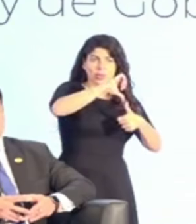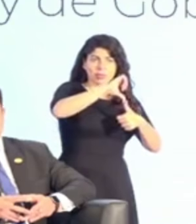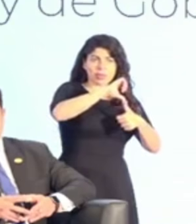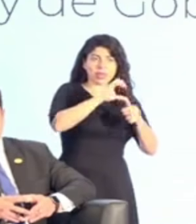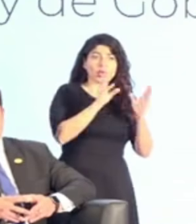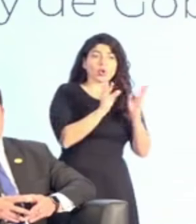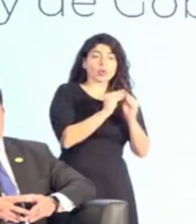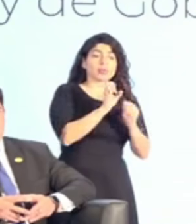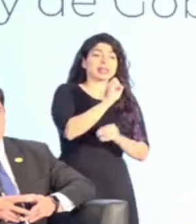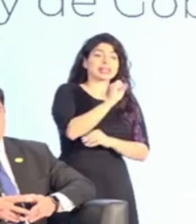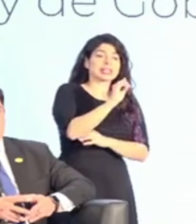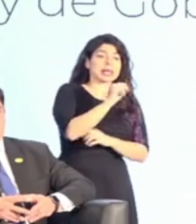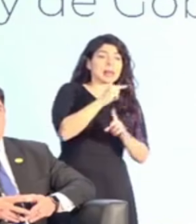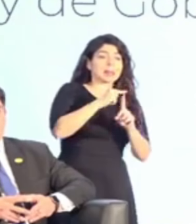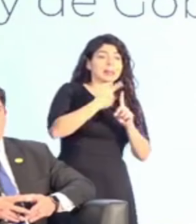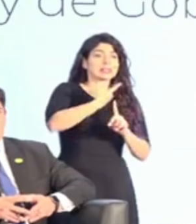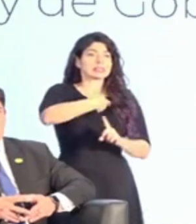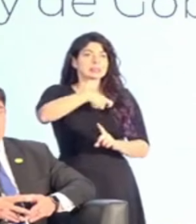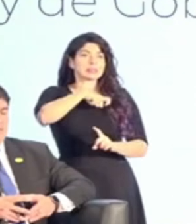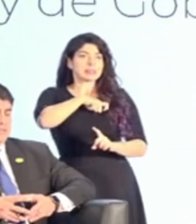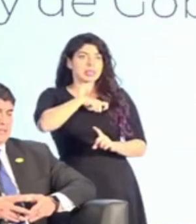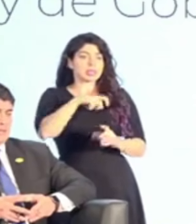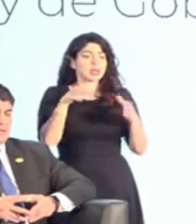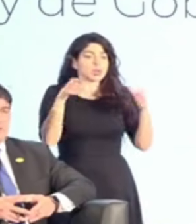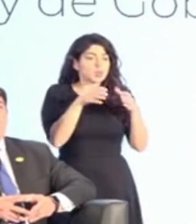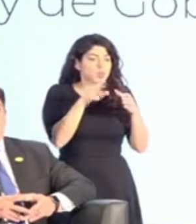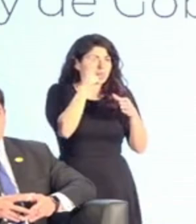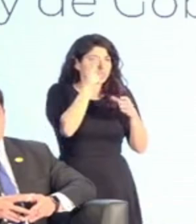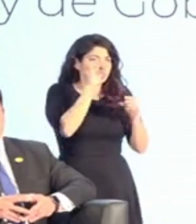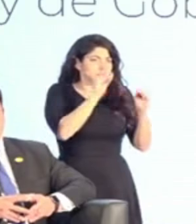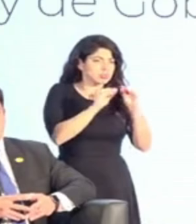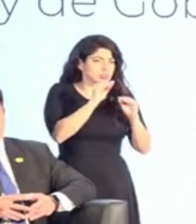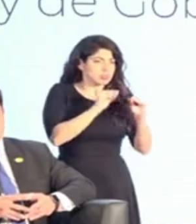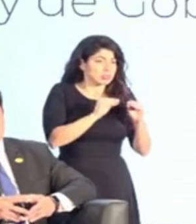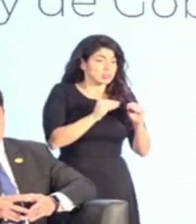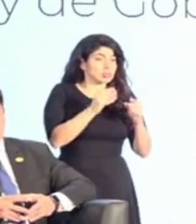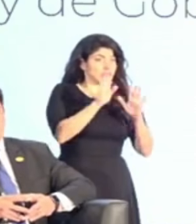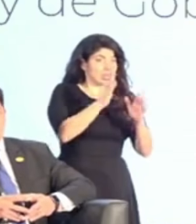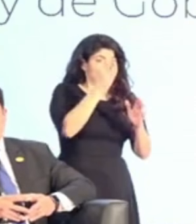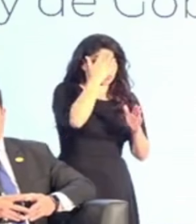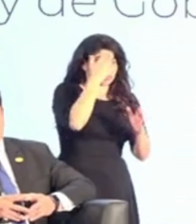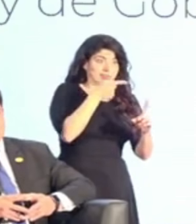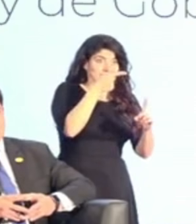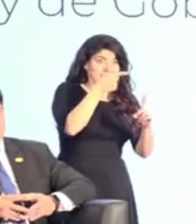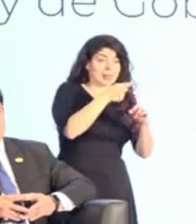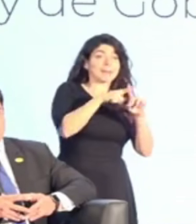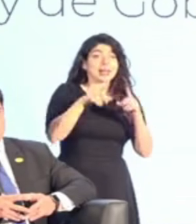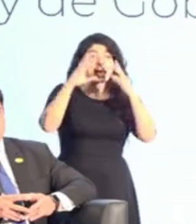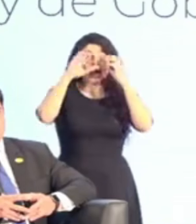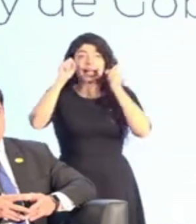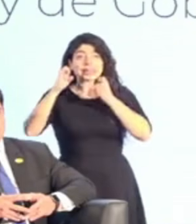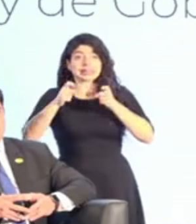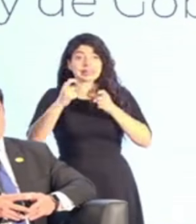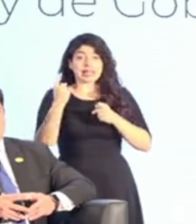SICA, España, y la hemos circunscrito en ese ámbito. Habiendo dicho eso, los cancilleres de